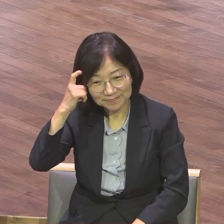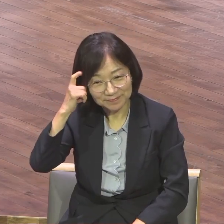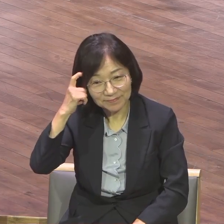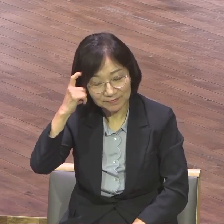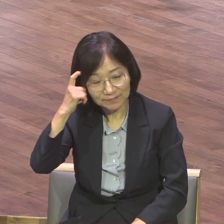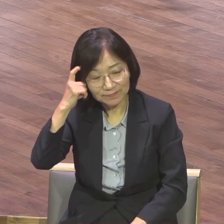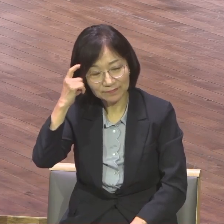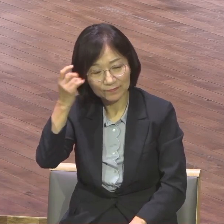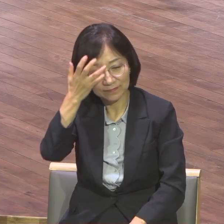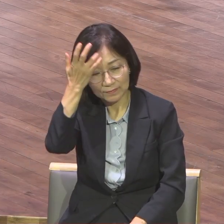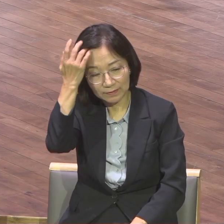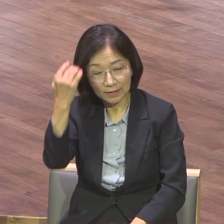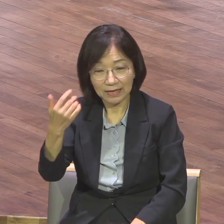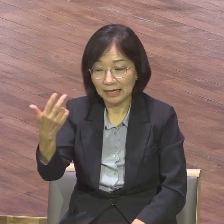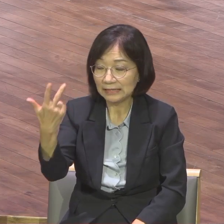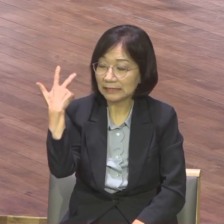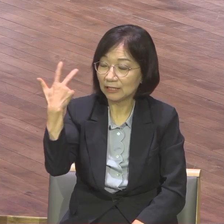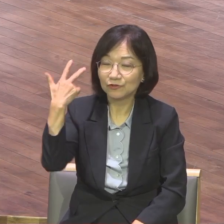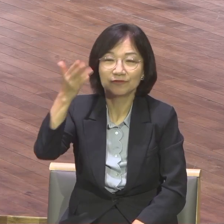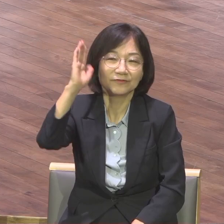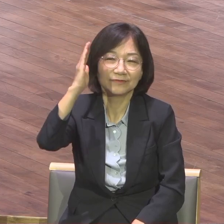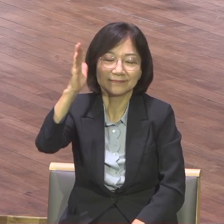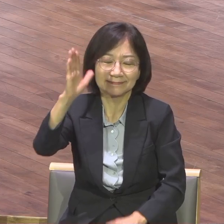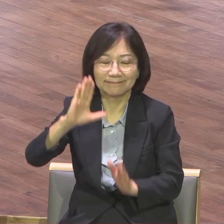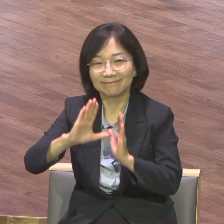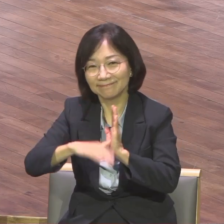지난주에 말씀을 통해서 이방인 선교회